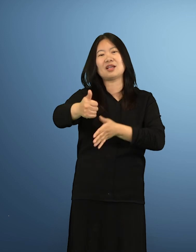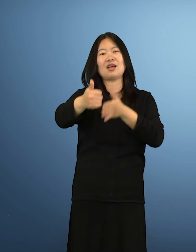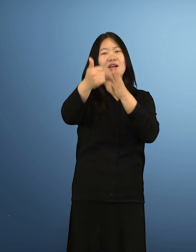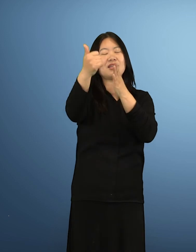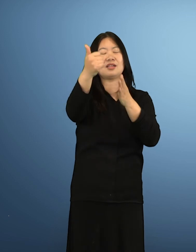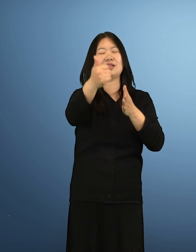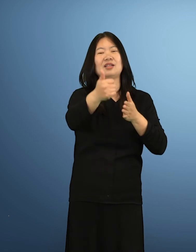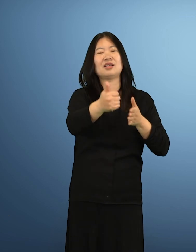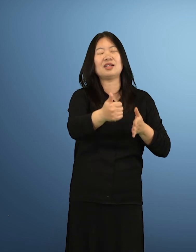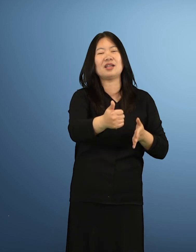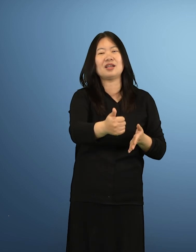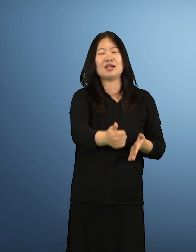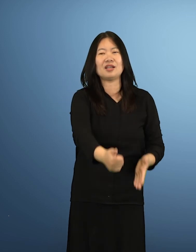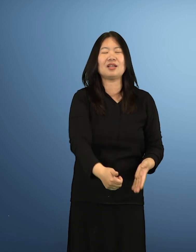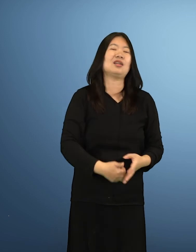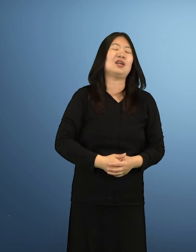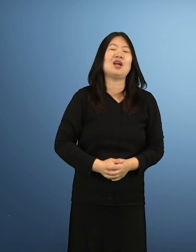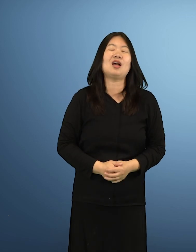돌아가자.